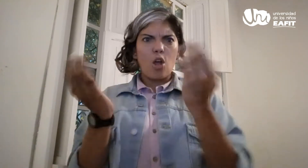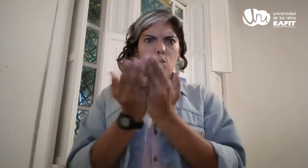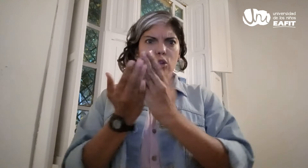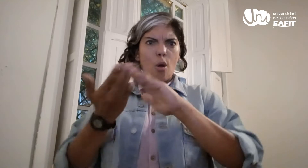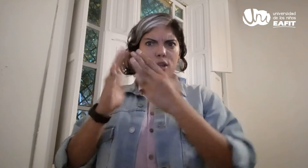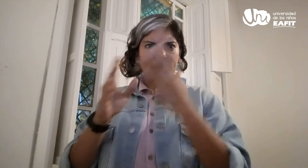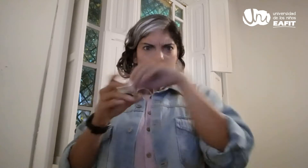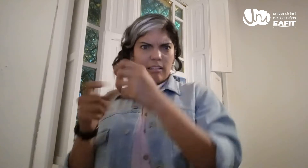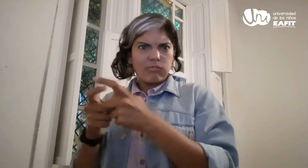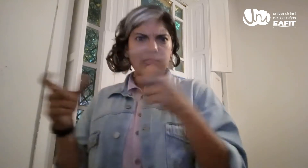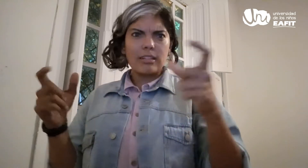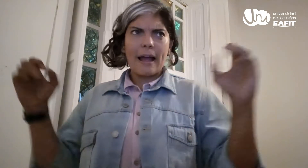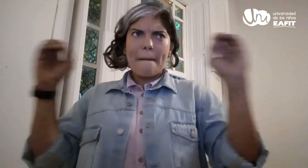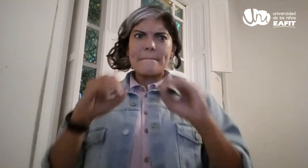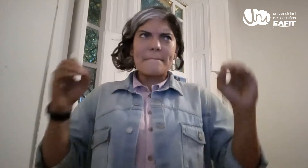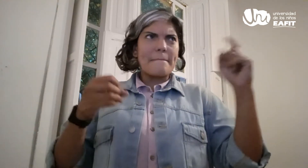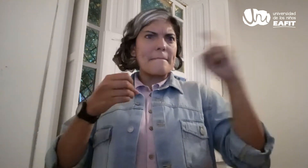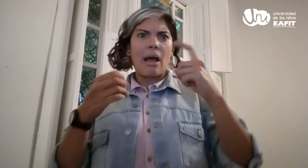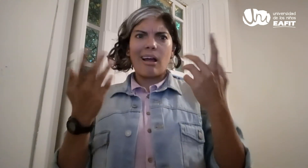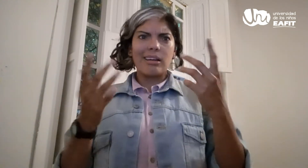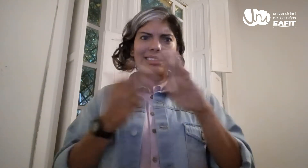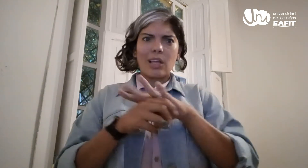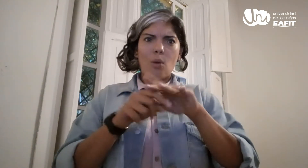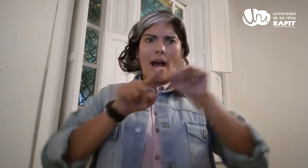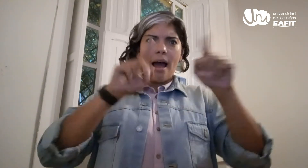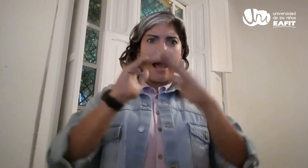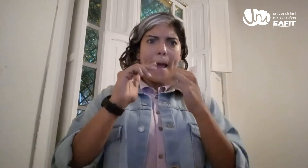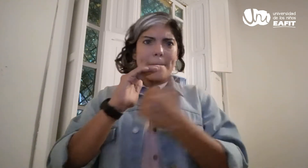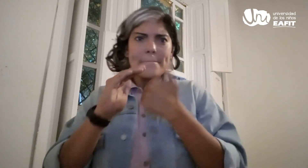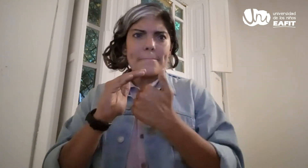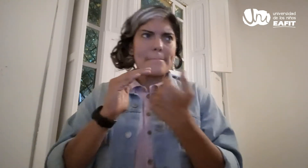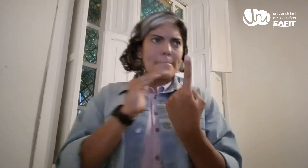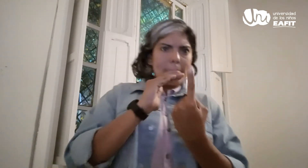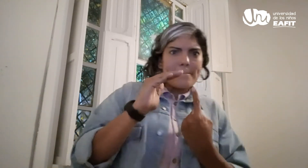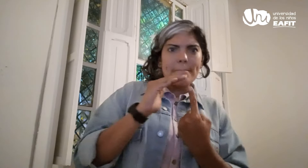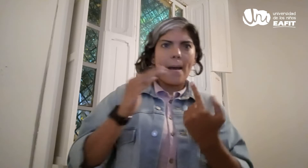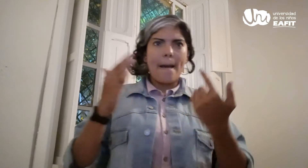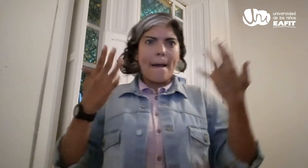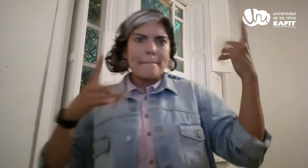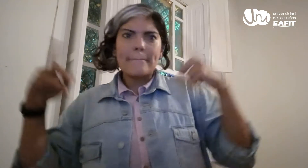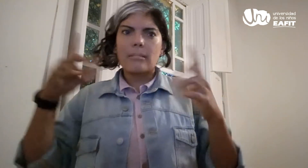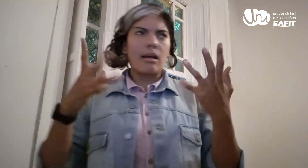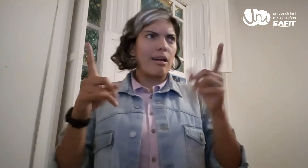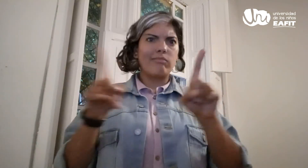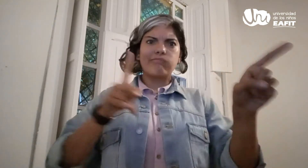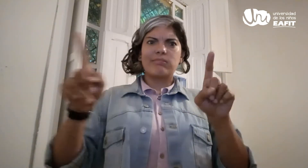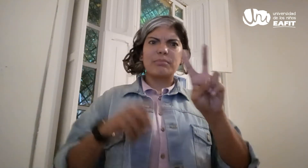están estudiando. Muchos están en sus casas, recluidos, aislados, sin tener una lengua, una forma de comunicación. ¿Dónde están